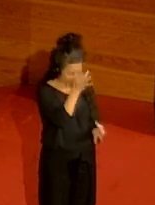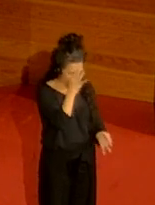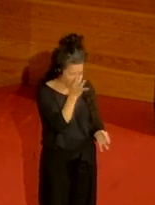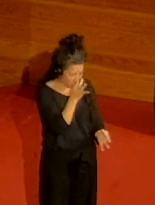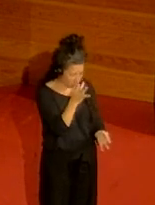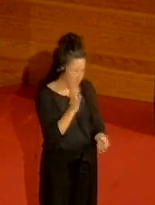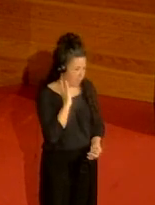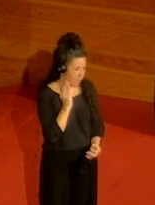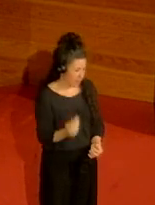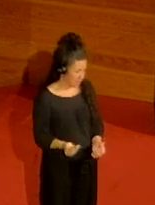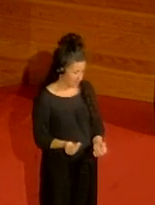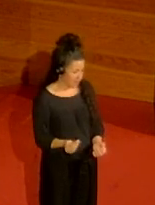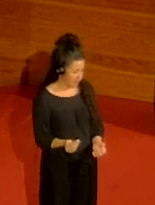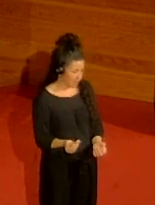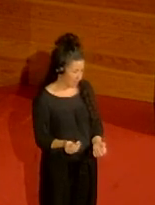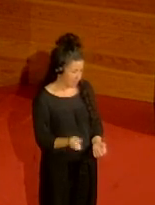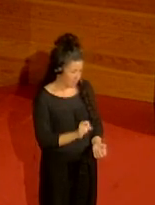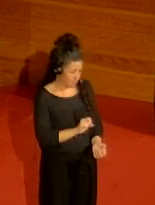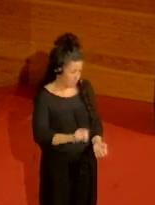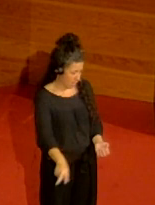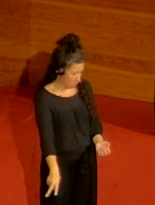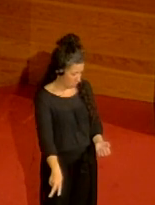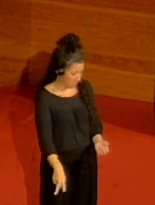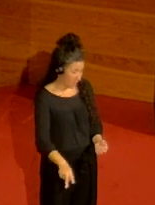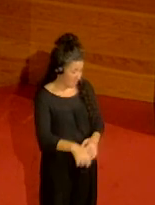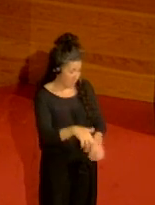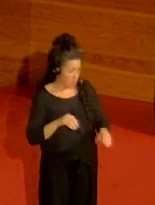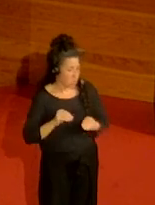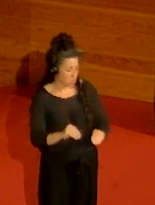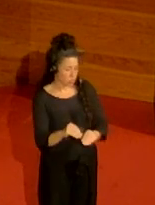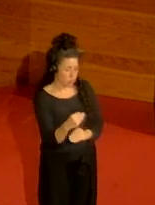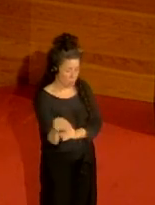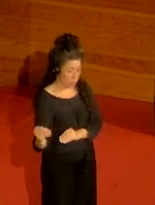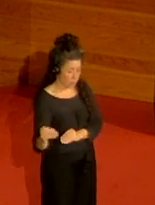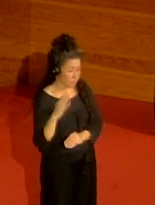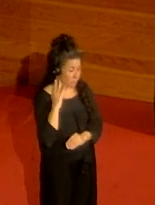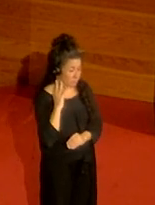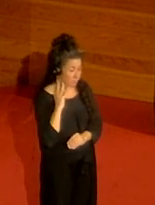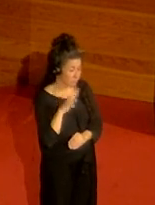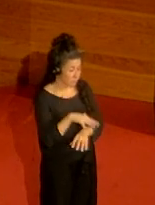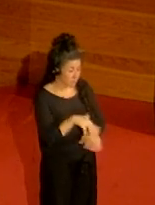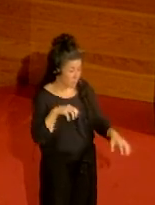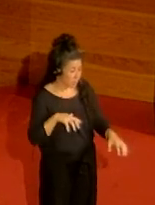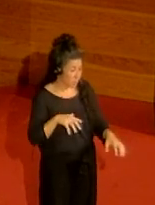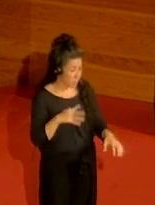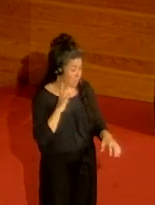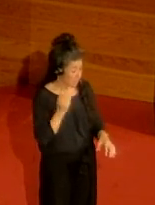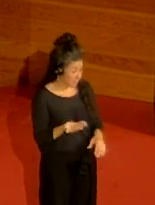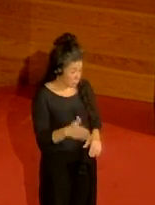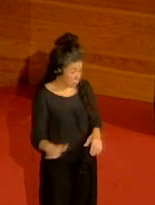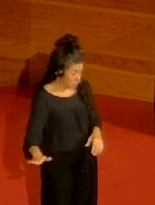Palestina está poniendo la peor parte y son casi todos sus jóvenes la mayoría de los muertos palestinos no pasan de los 25 años